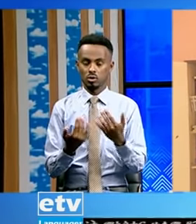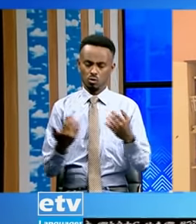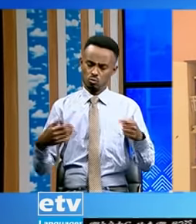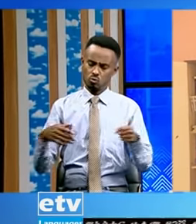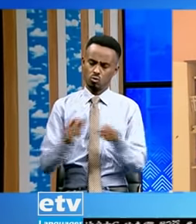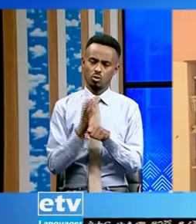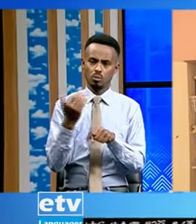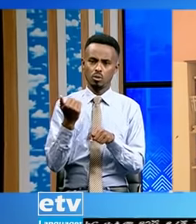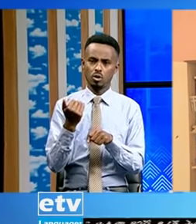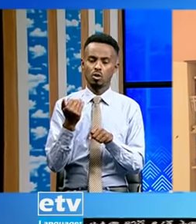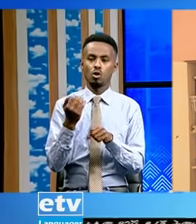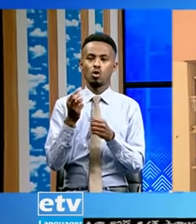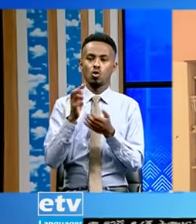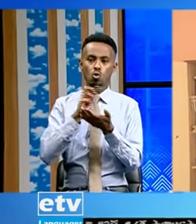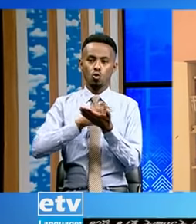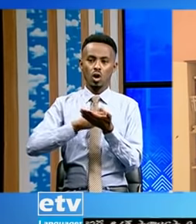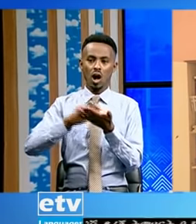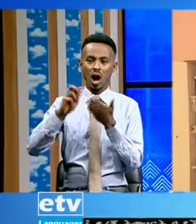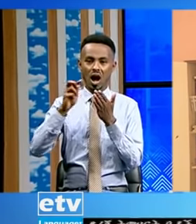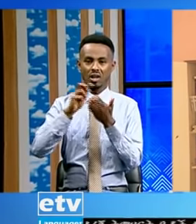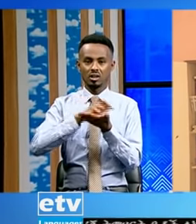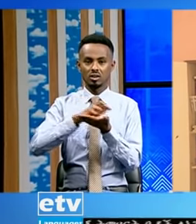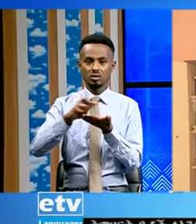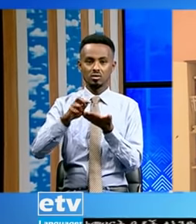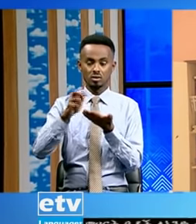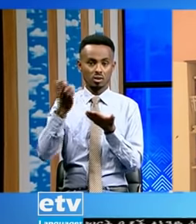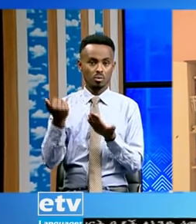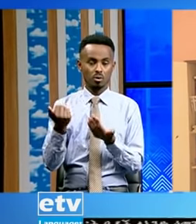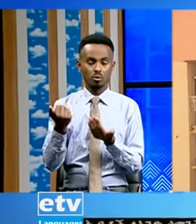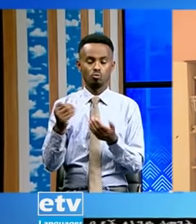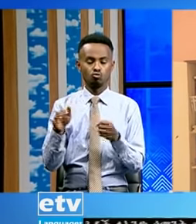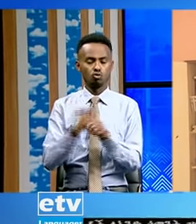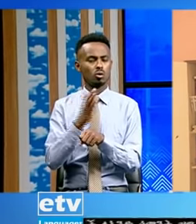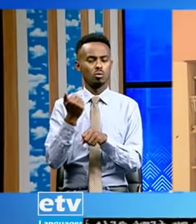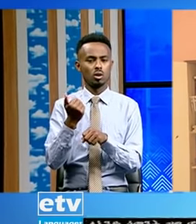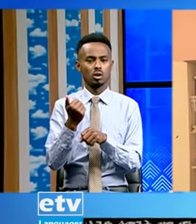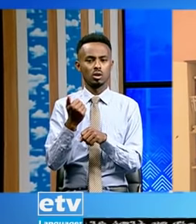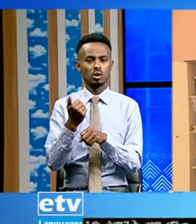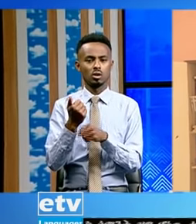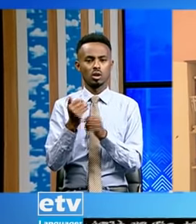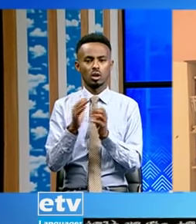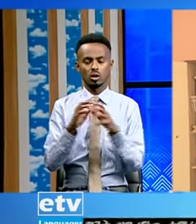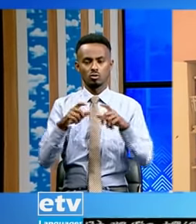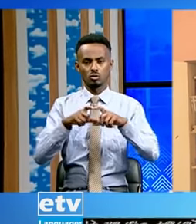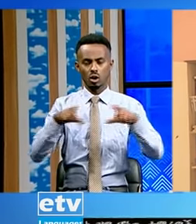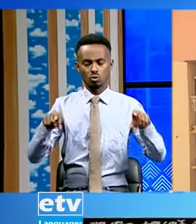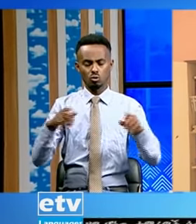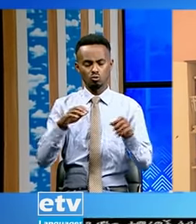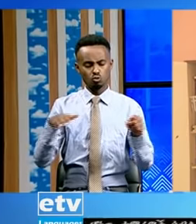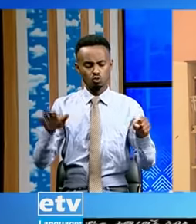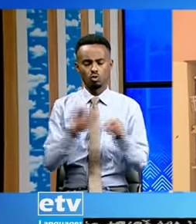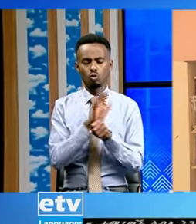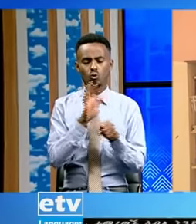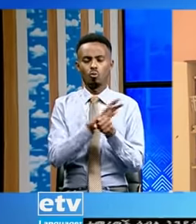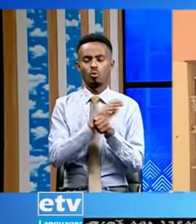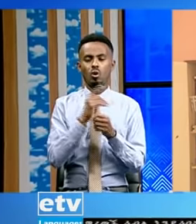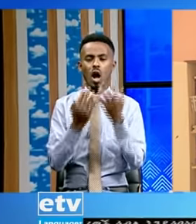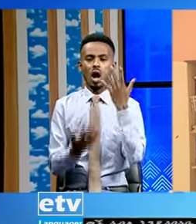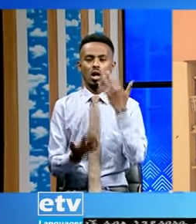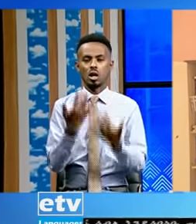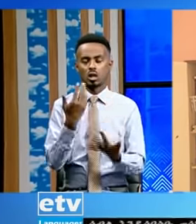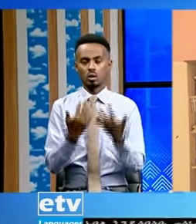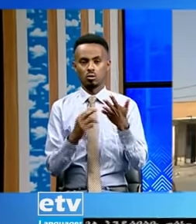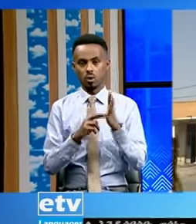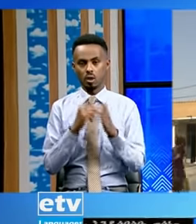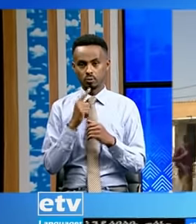ሙሉ ነበረ፣ ቁርአን ሙሉ ነበረ እና ከነሳጥኑ ሙሉ የነበረበትን ሳጥኑ ከነሳጥኑ